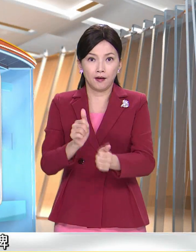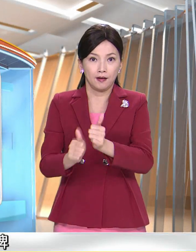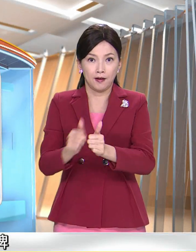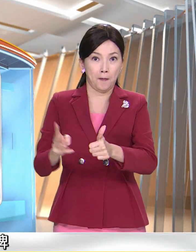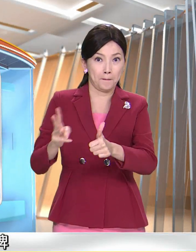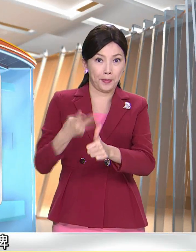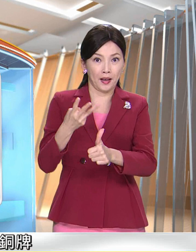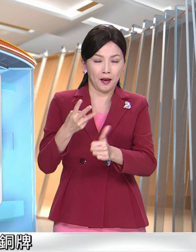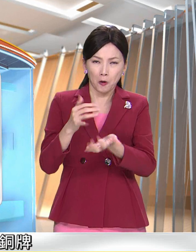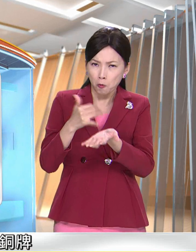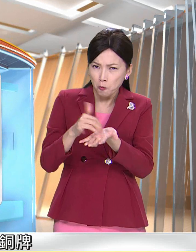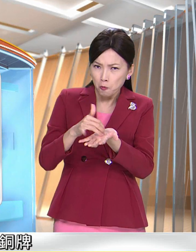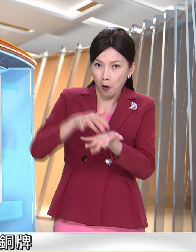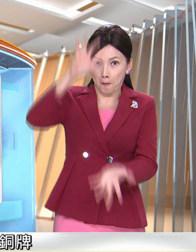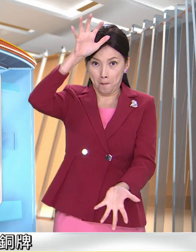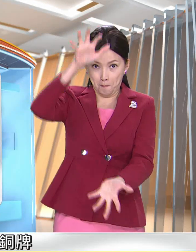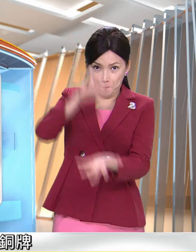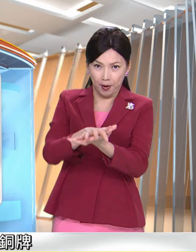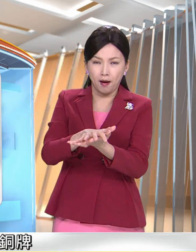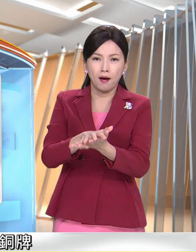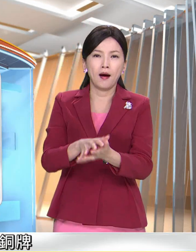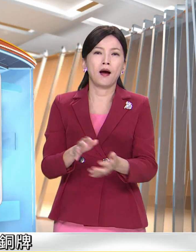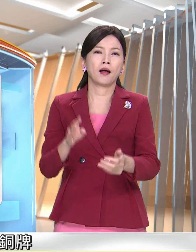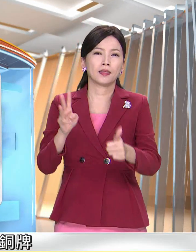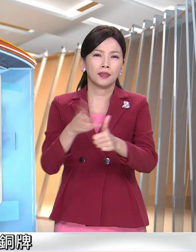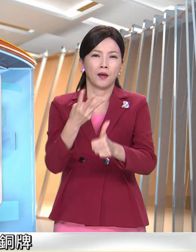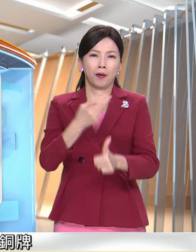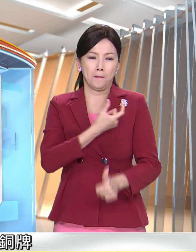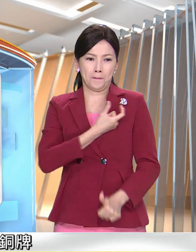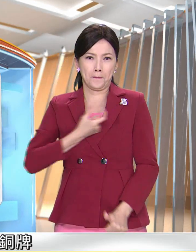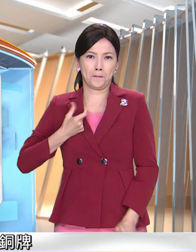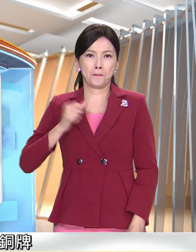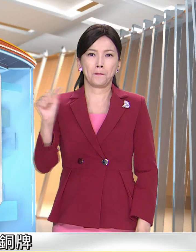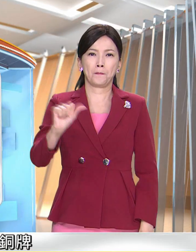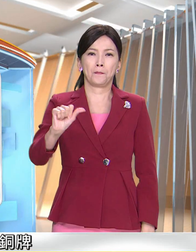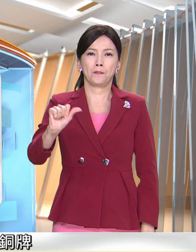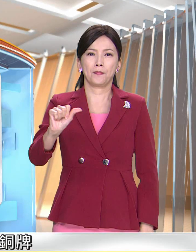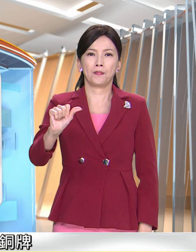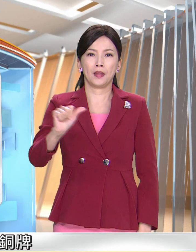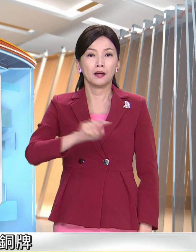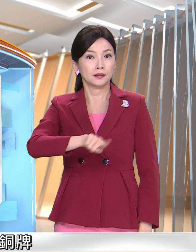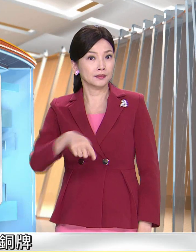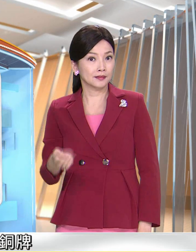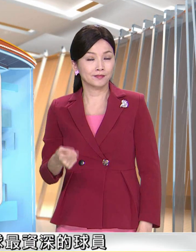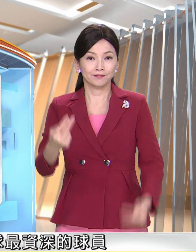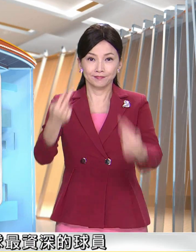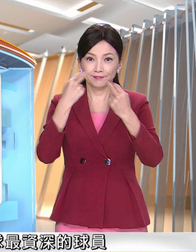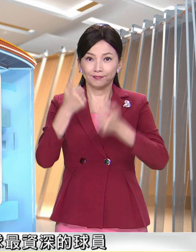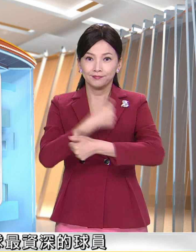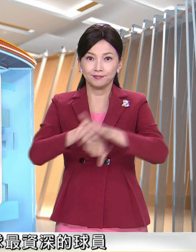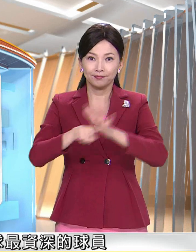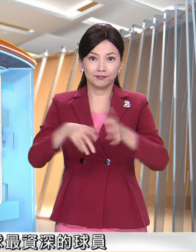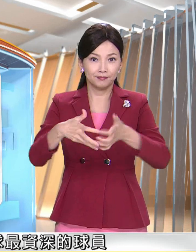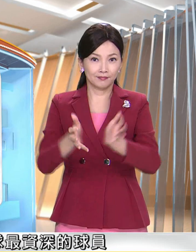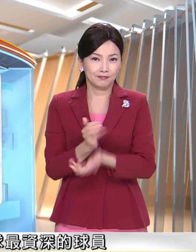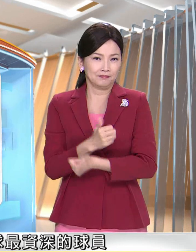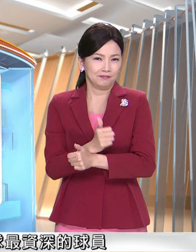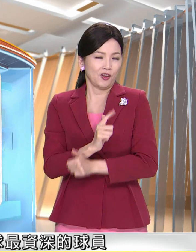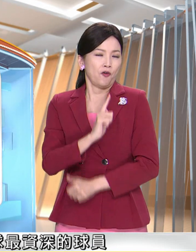牌，这次一共拿下了5面的铜牌。而接着我们来看看代表队最资深的